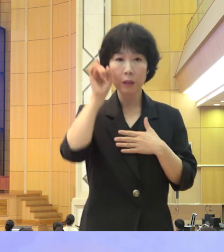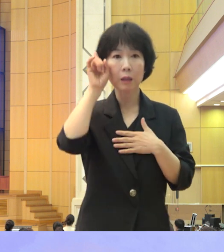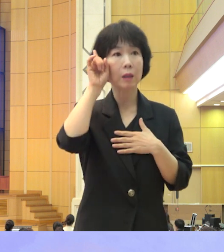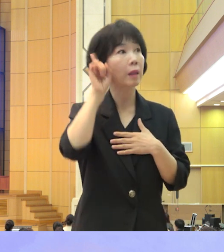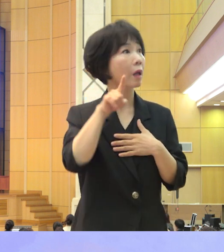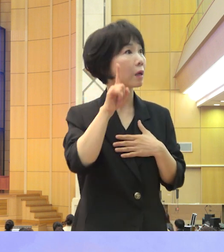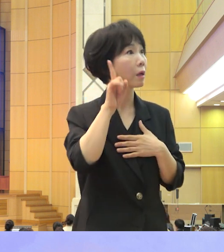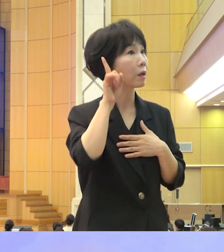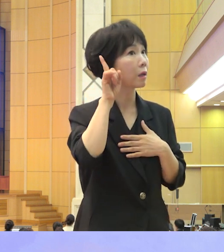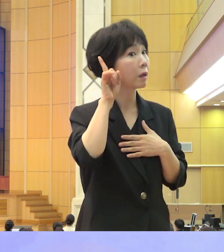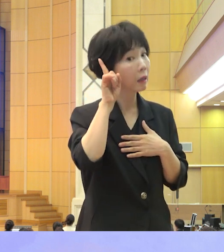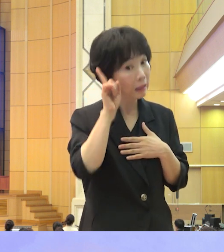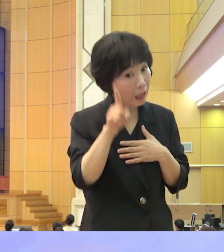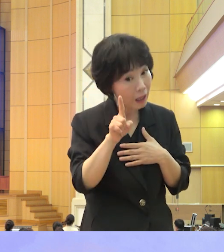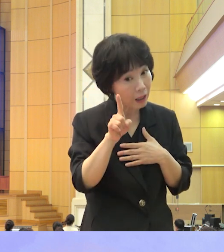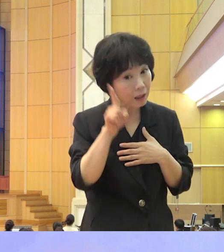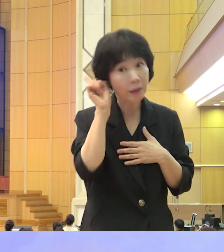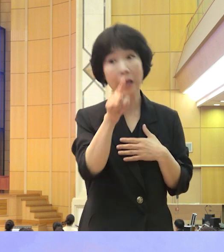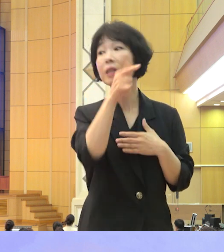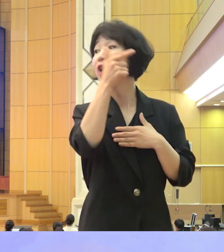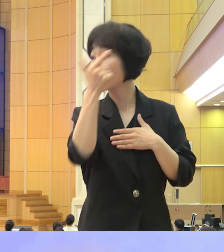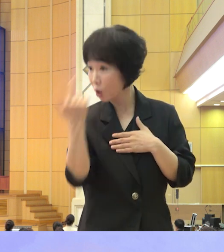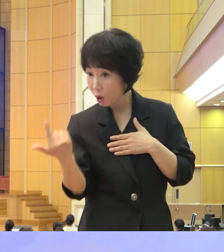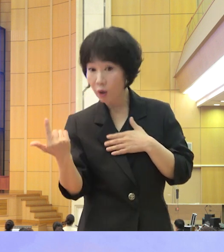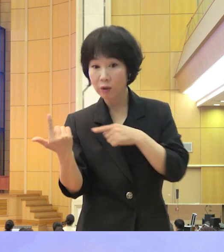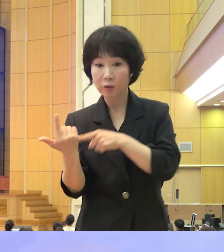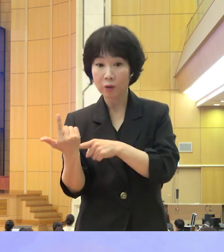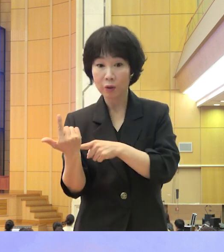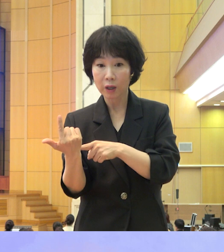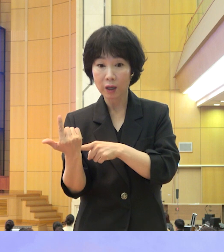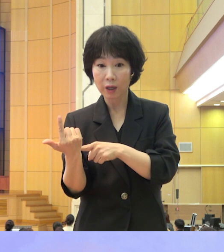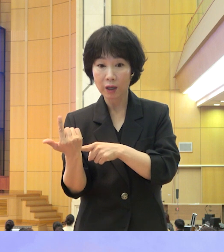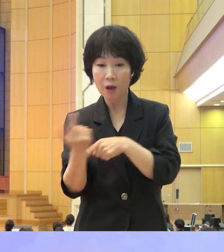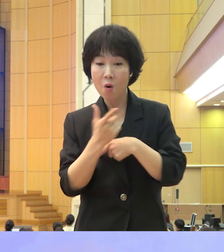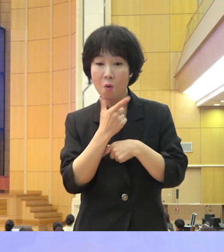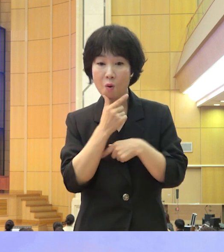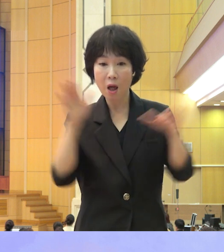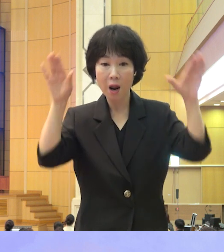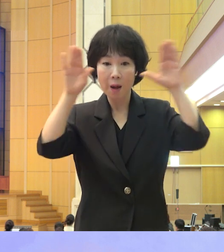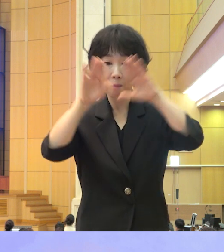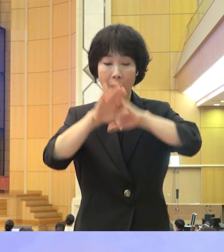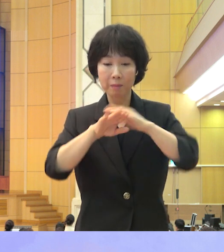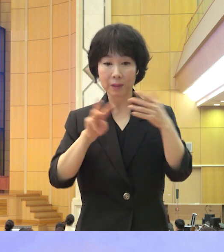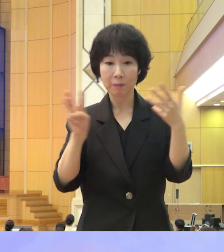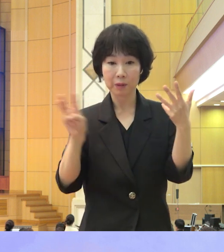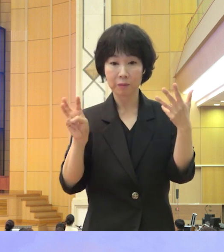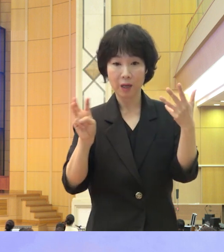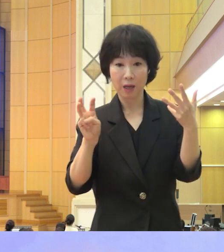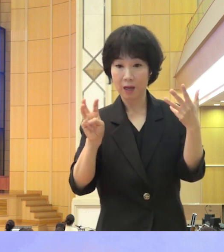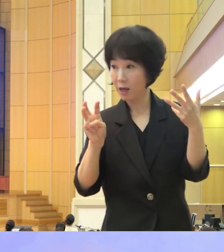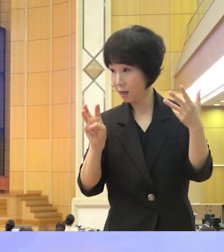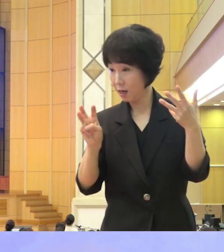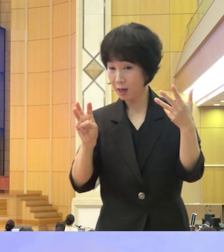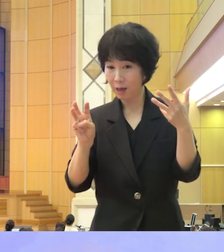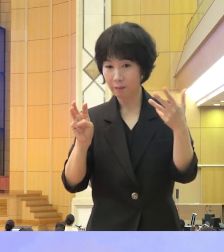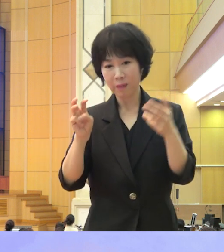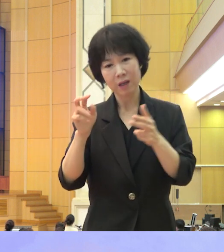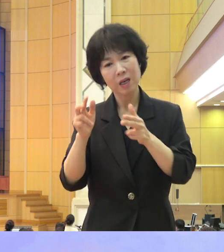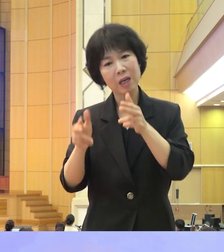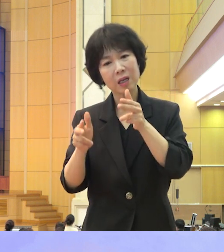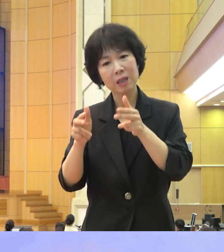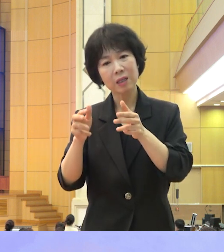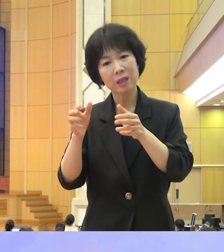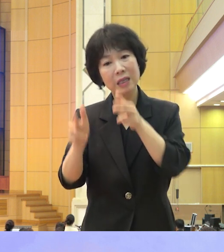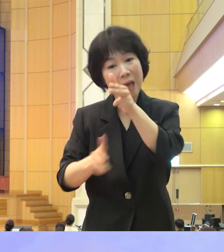내일 저녁은 월요일 날 밤 8시 30분에는 경영인